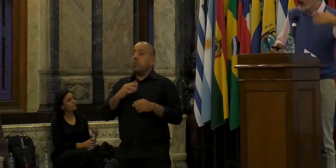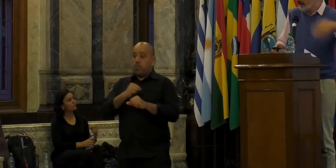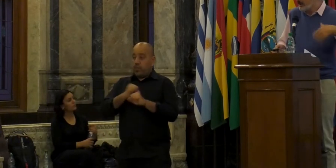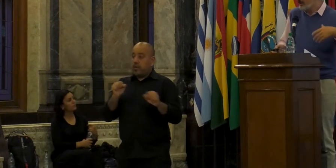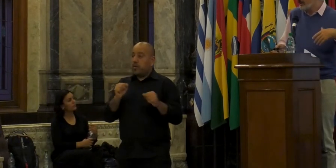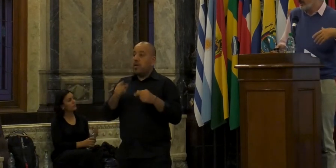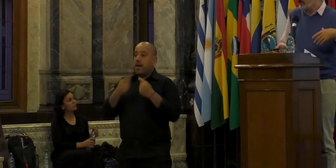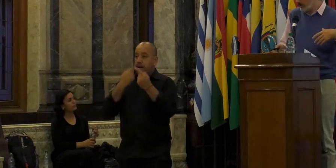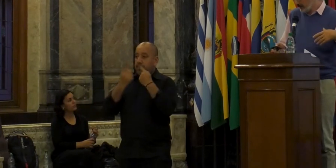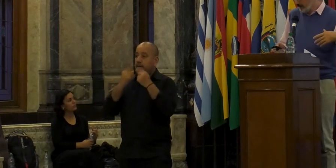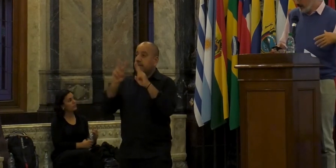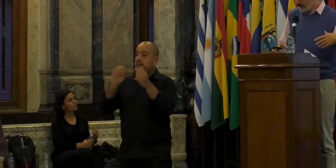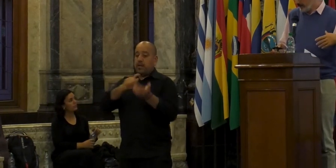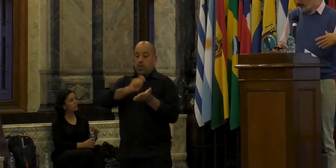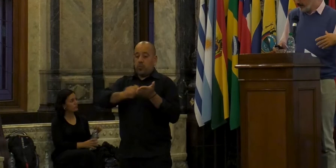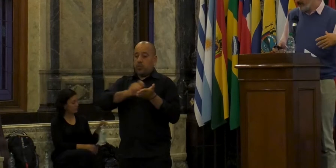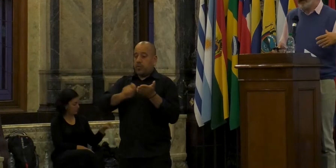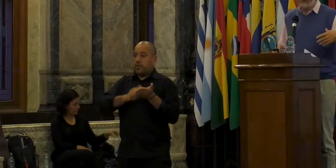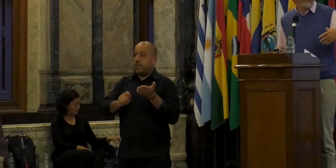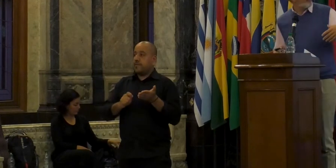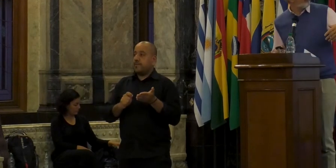seguir hablando de autores.